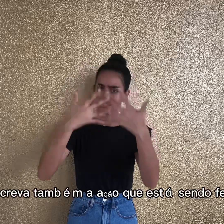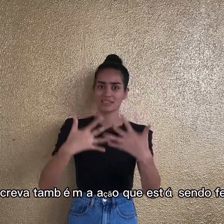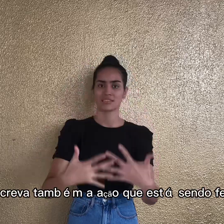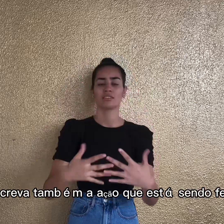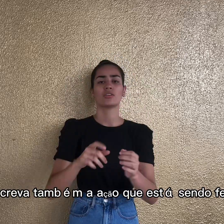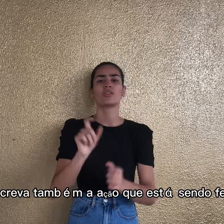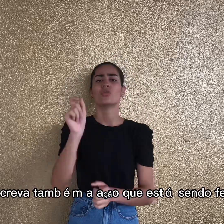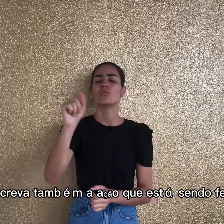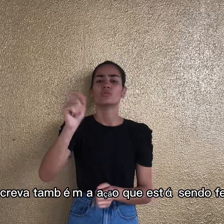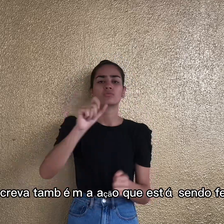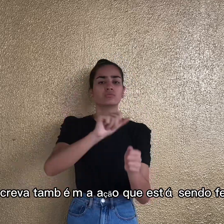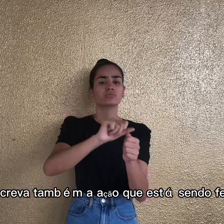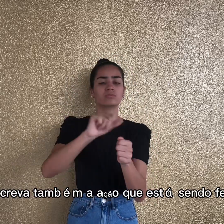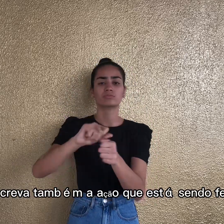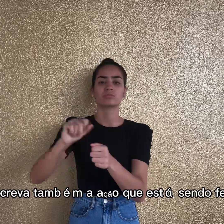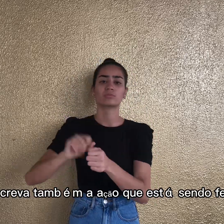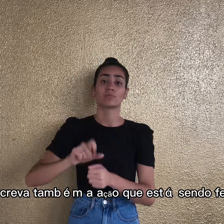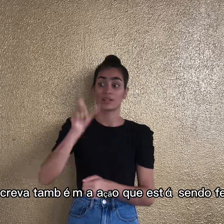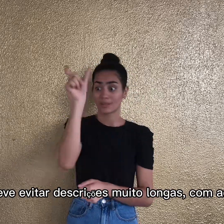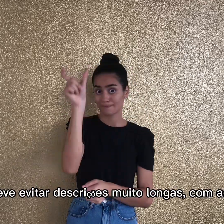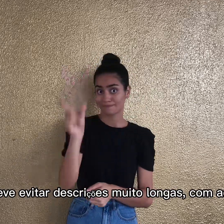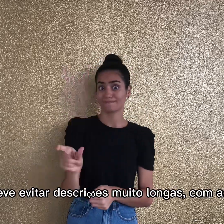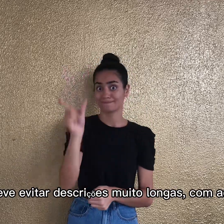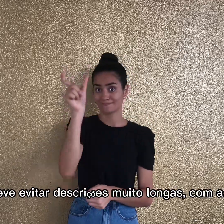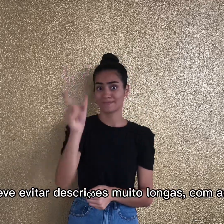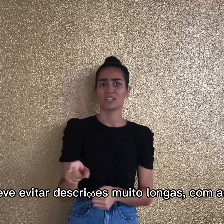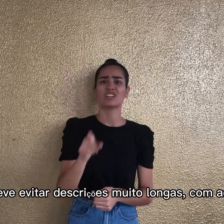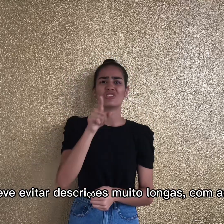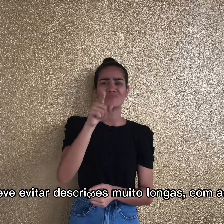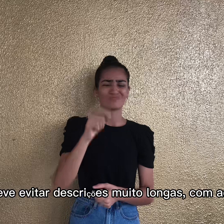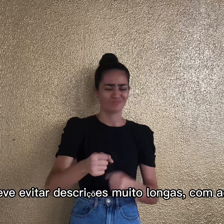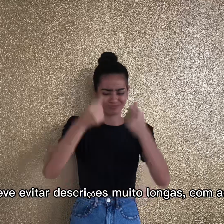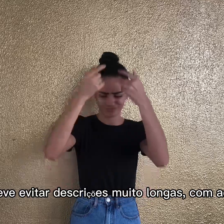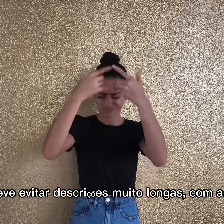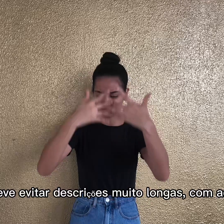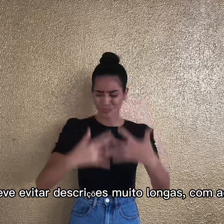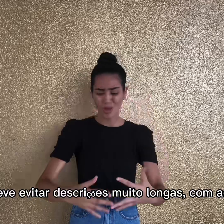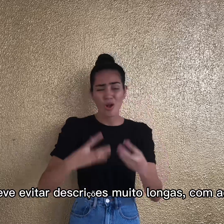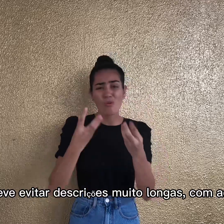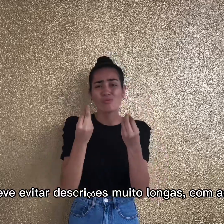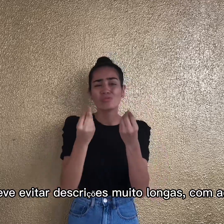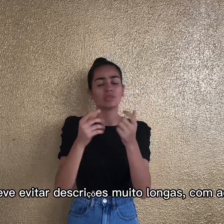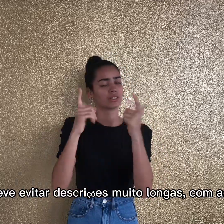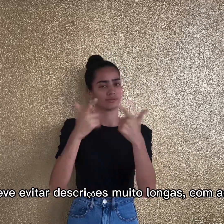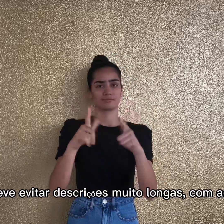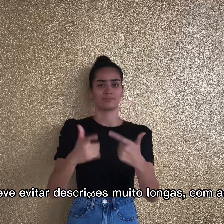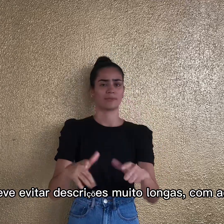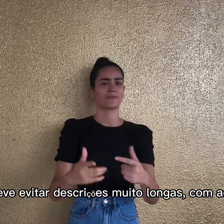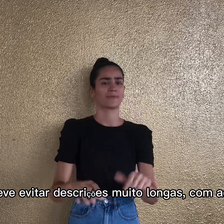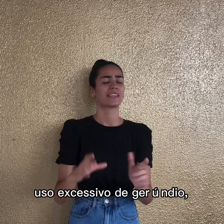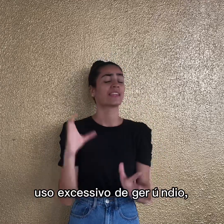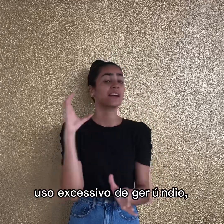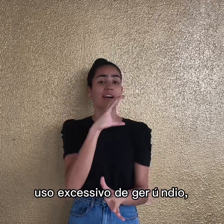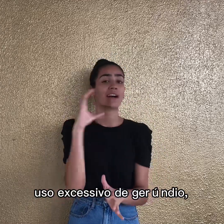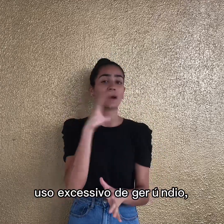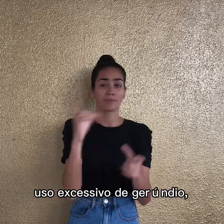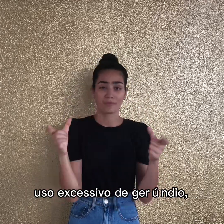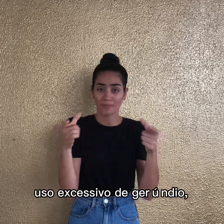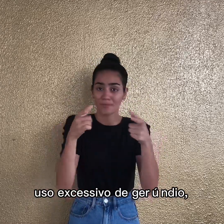Descreva também a ação que está sendo feita. Você deve evitar descrições muito longas, com adjetivos, uso excessivo de